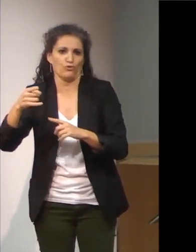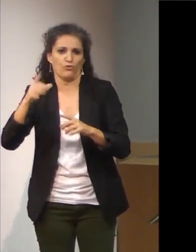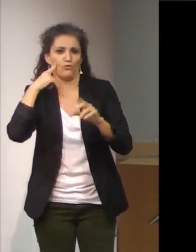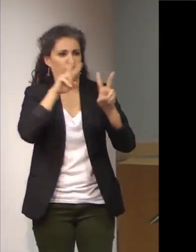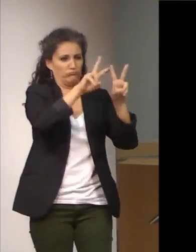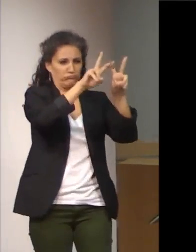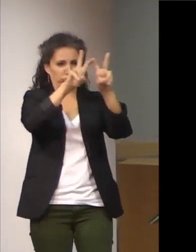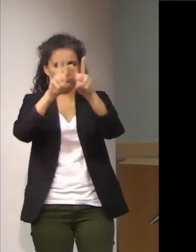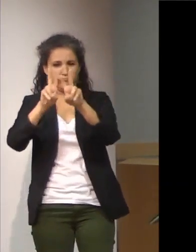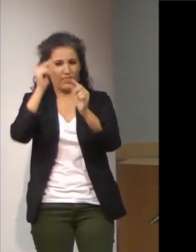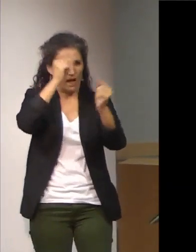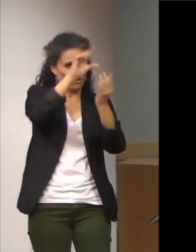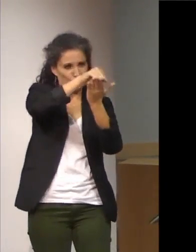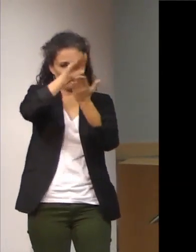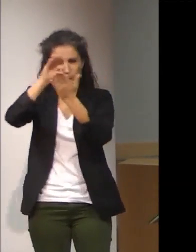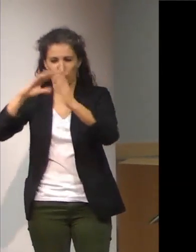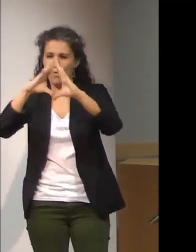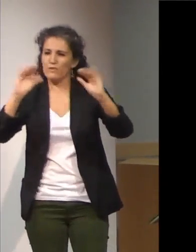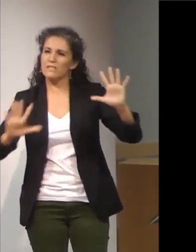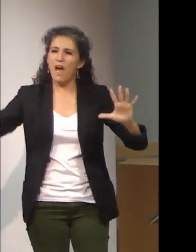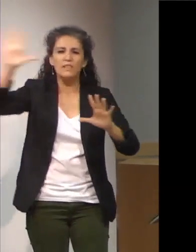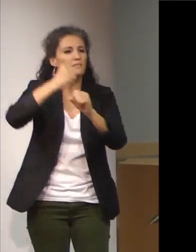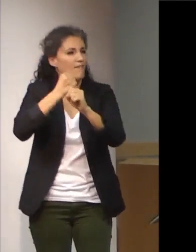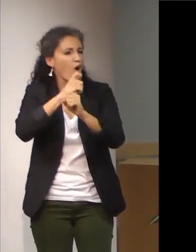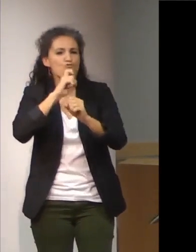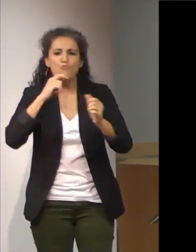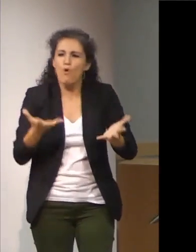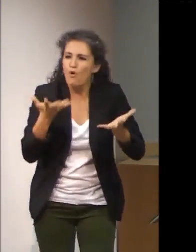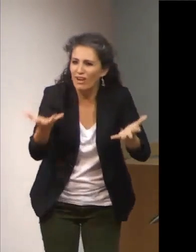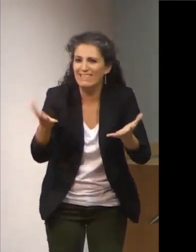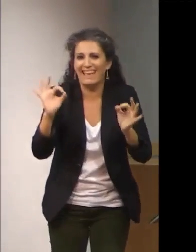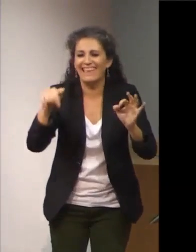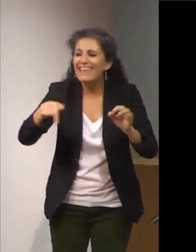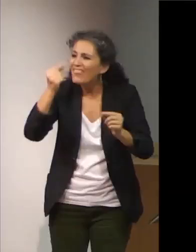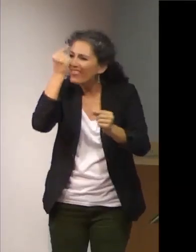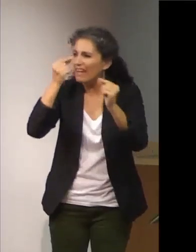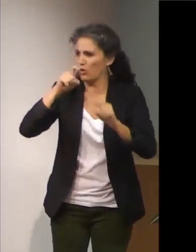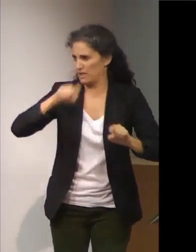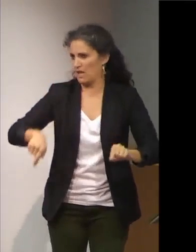de formación básica es decir cursos de grado y de posgrado que es de un 10%